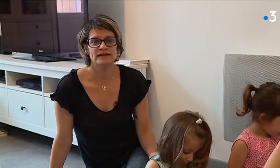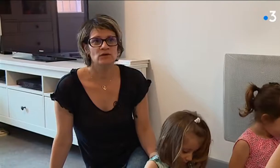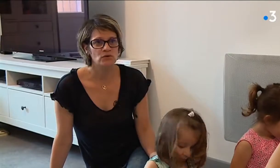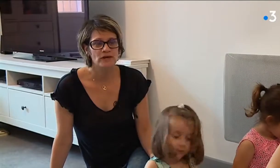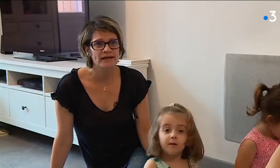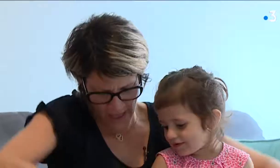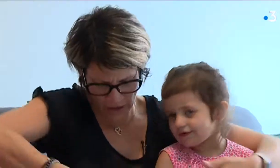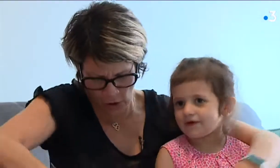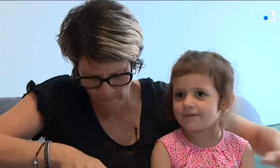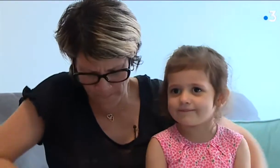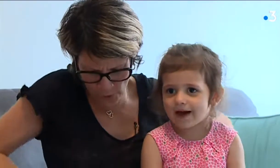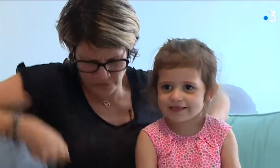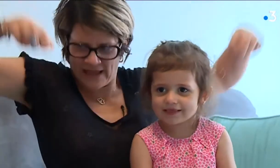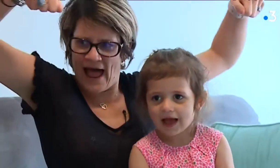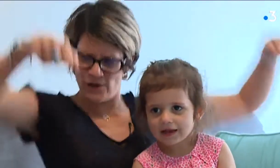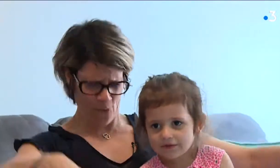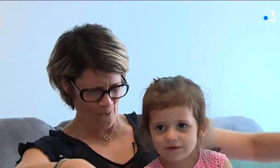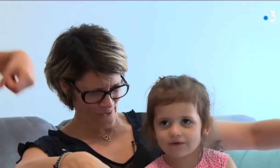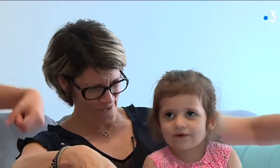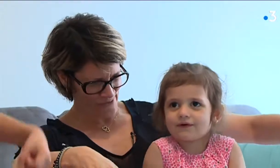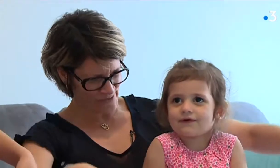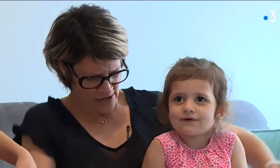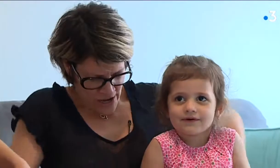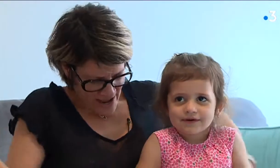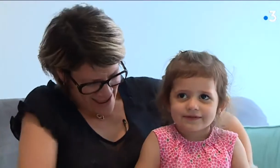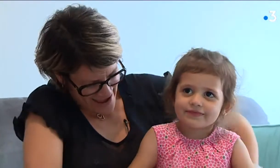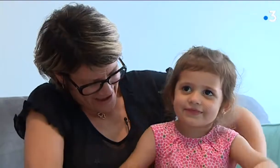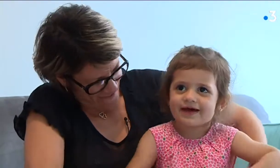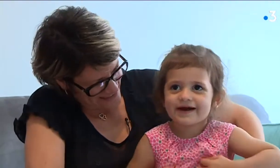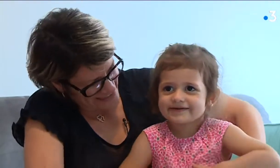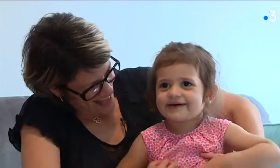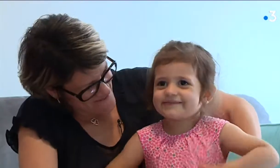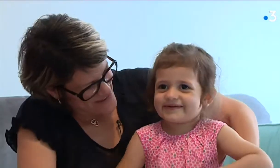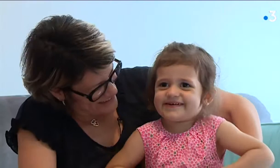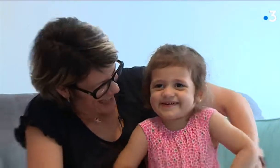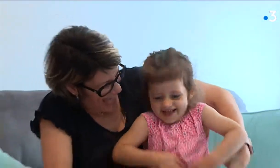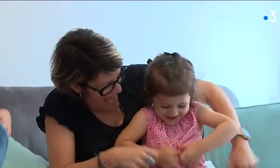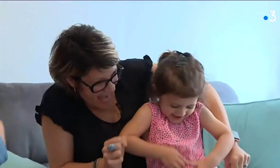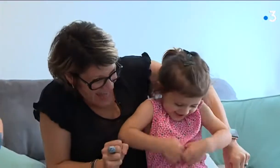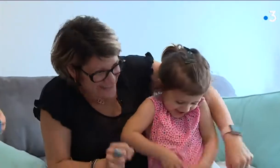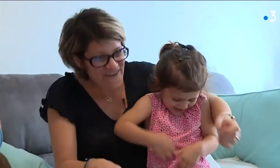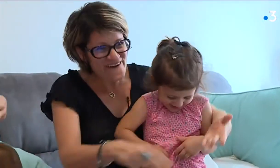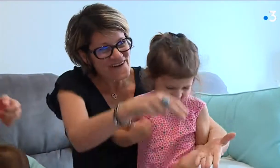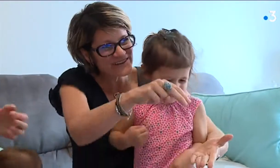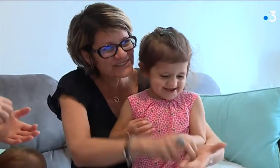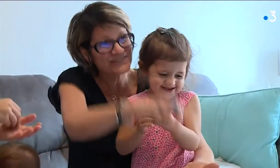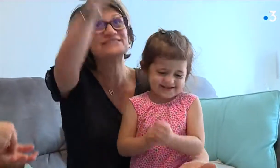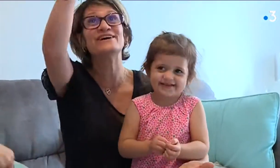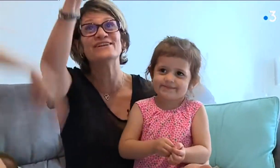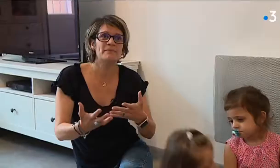être en colère ou qui va, des fois quand ils chahutent, ils peuvent se blesser entre eux. Pouvoir se dire